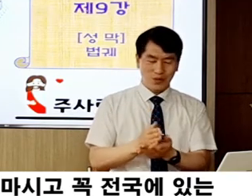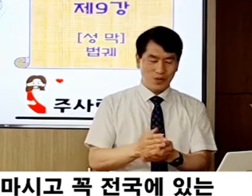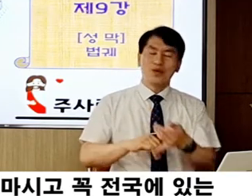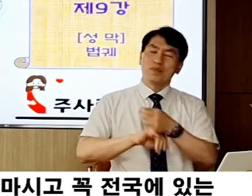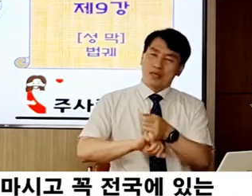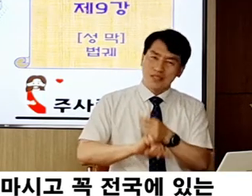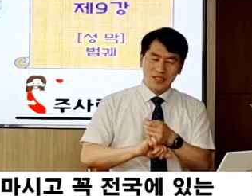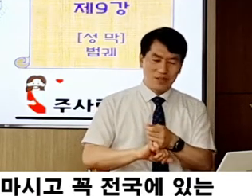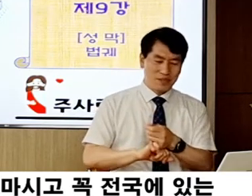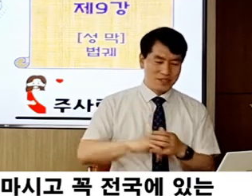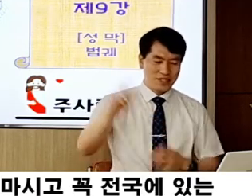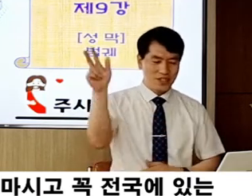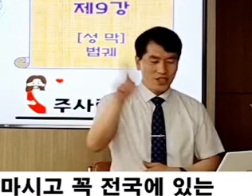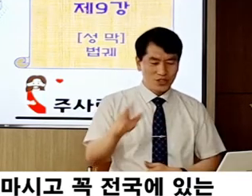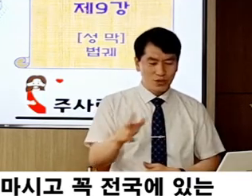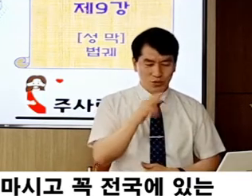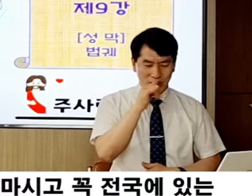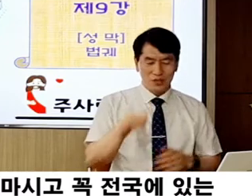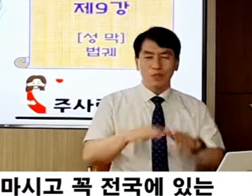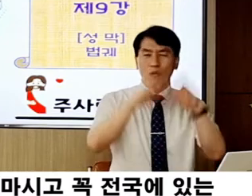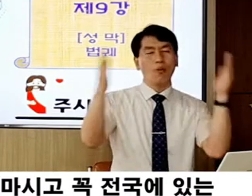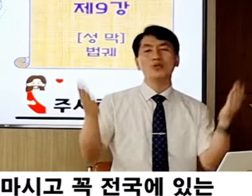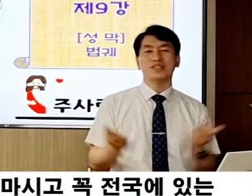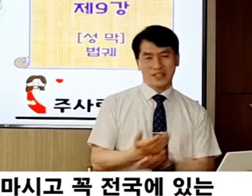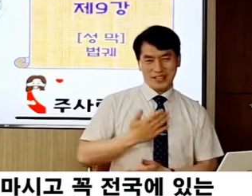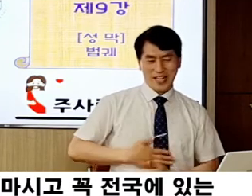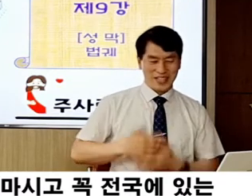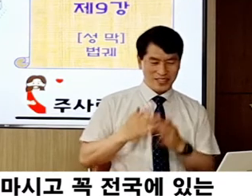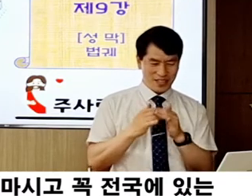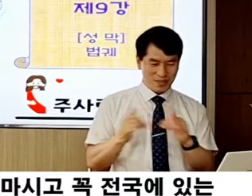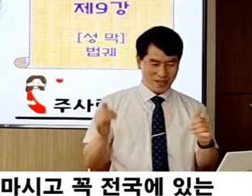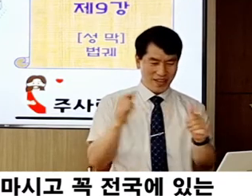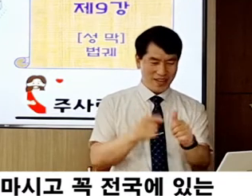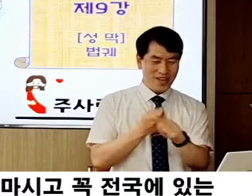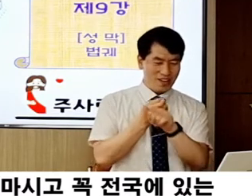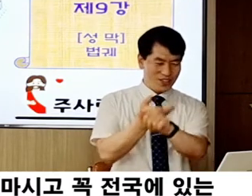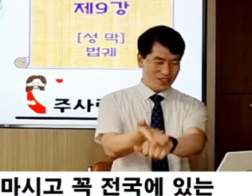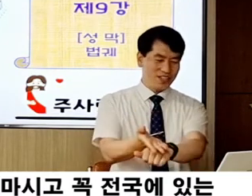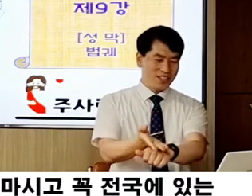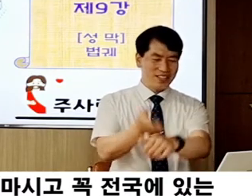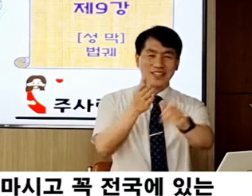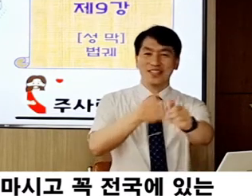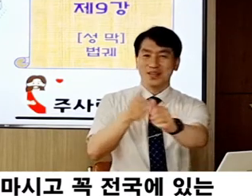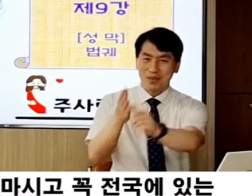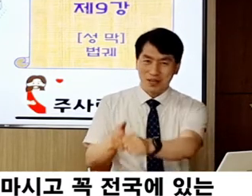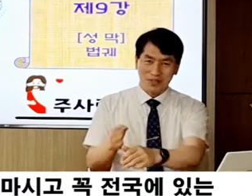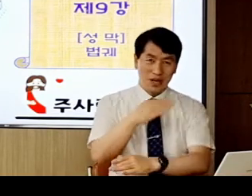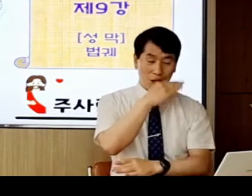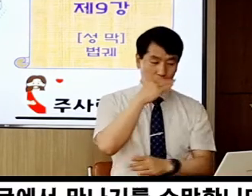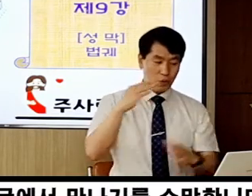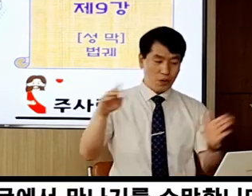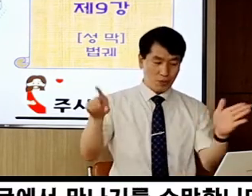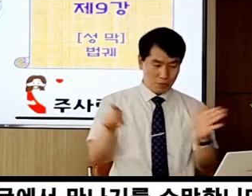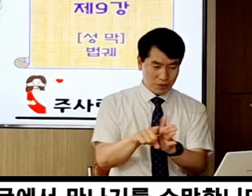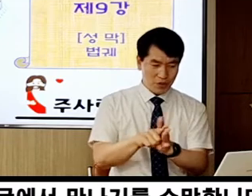마시고 반드시 전국에 있는 모든 아는 사람에게 전달하시기를 바랍니다. 올바로